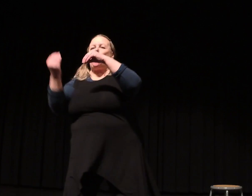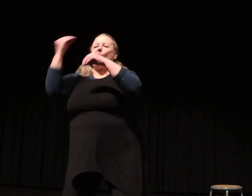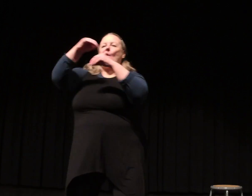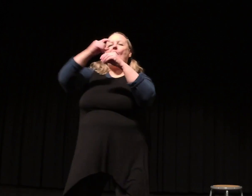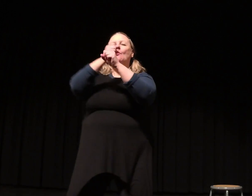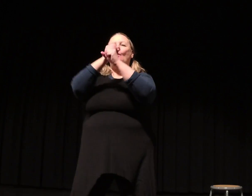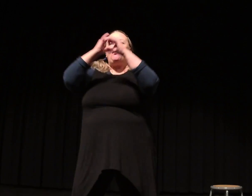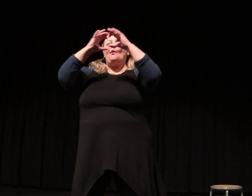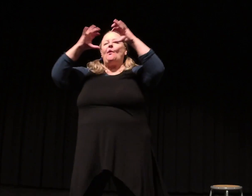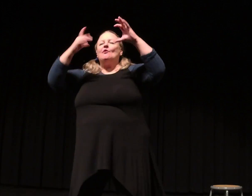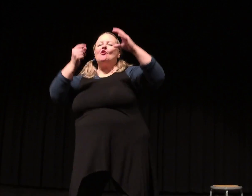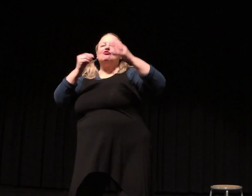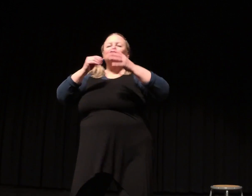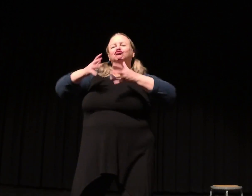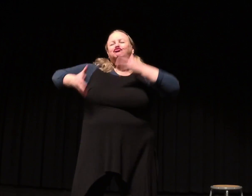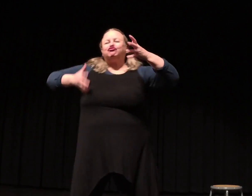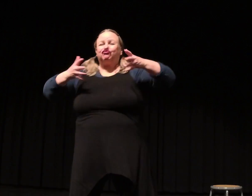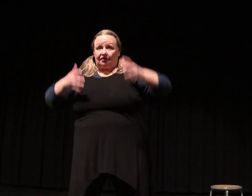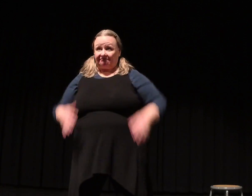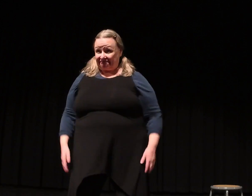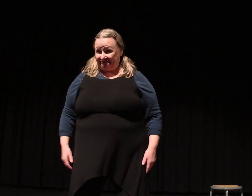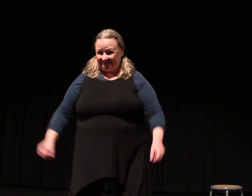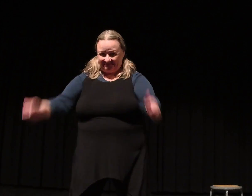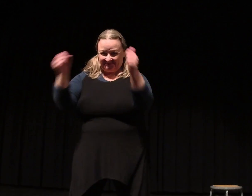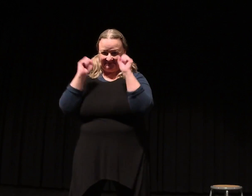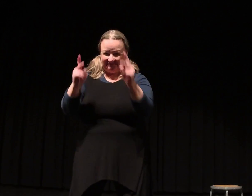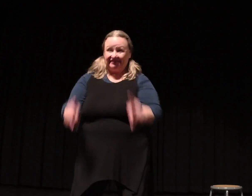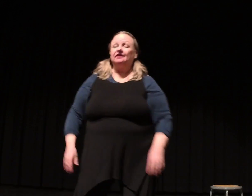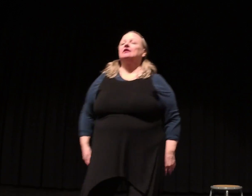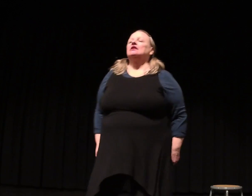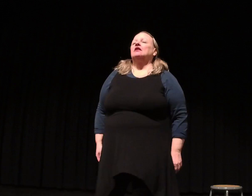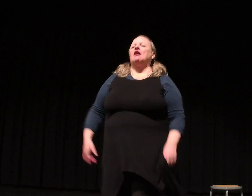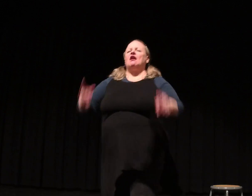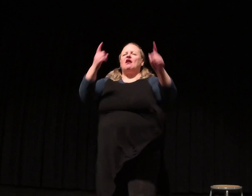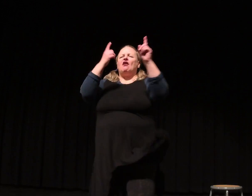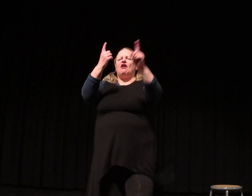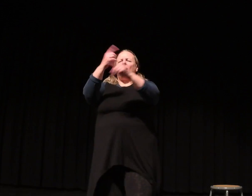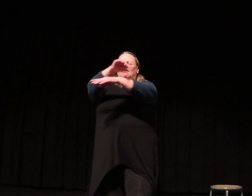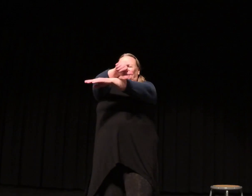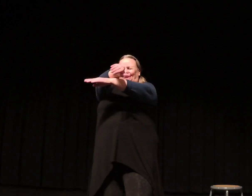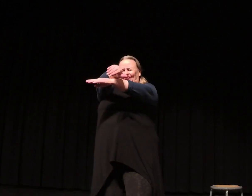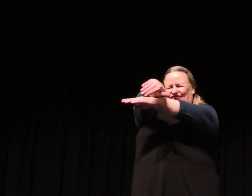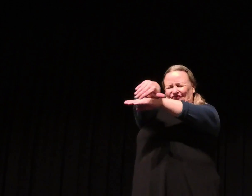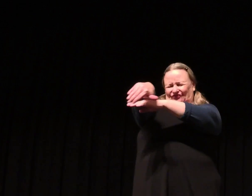histoire. Donc, j'en ai un peu rajouté pour peaufiner l'histoire.